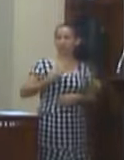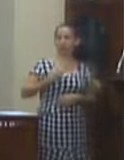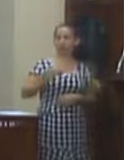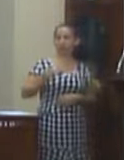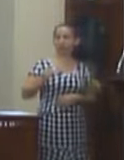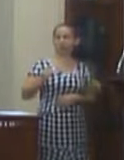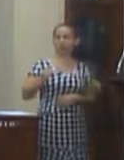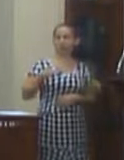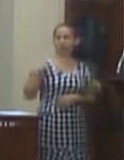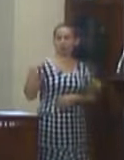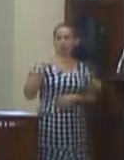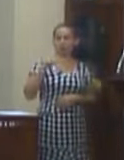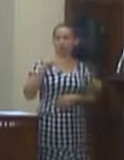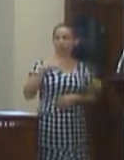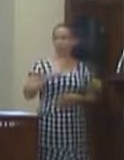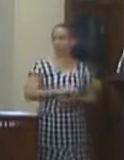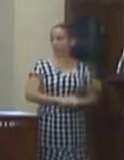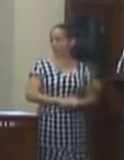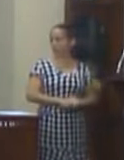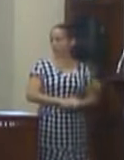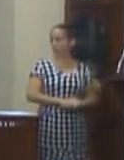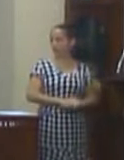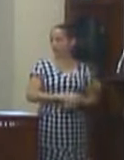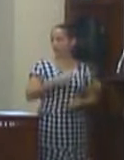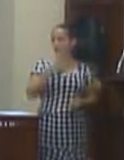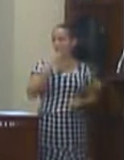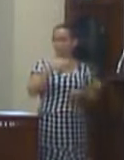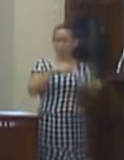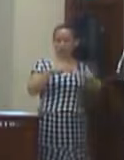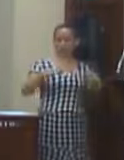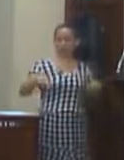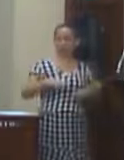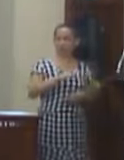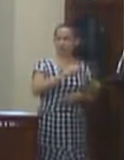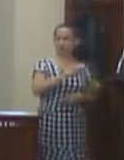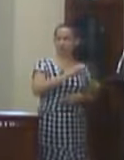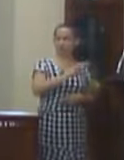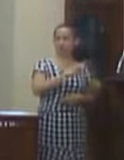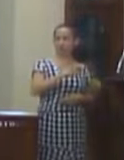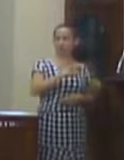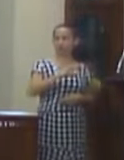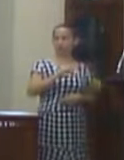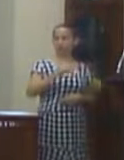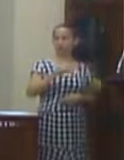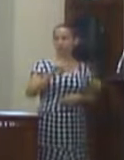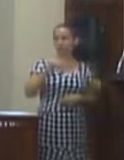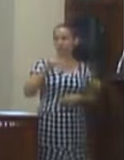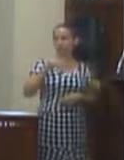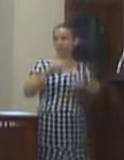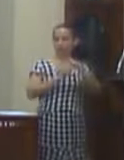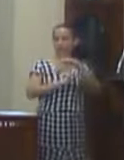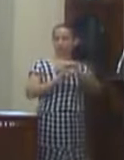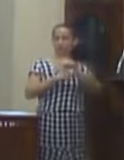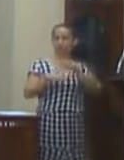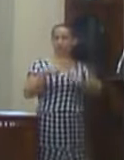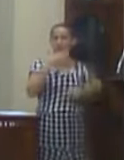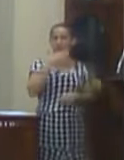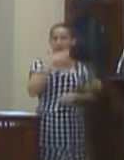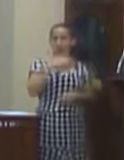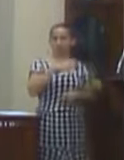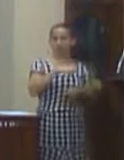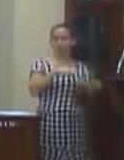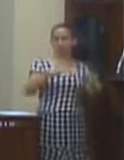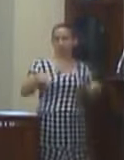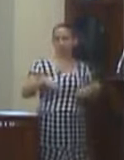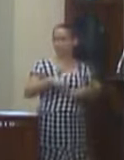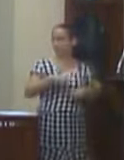de 18, vereador Silvio Graça. Atribui o nome ao Distrito Industrial Arnaldo César Garcia, ao até então conhecido Distrito Industrial